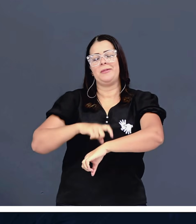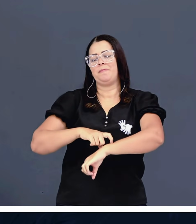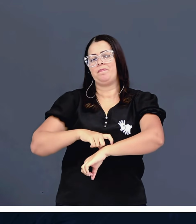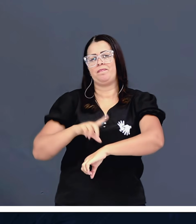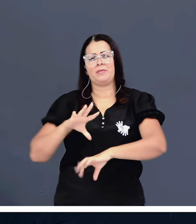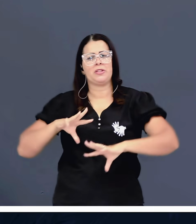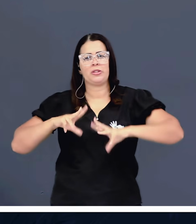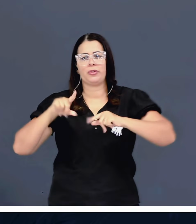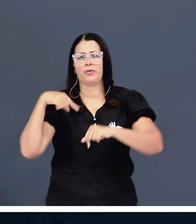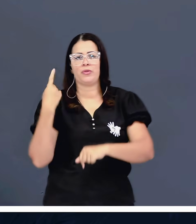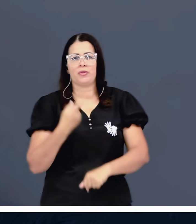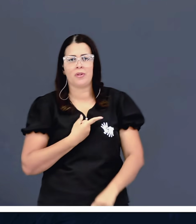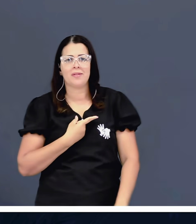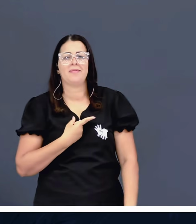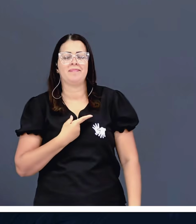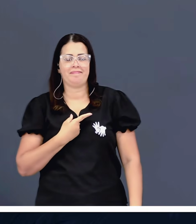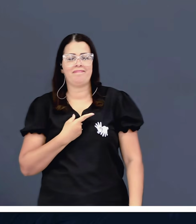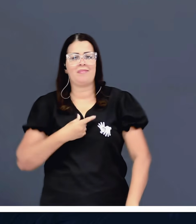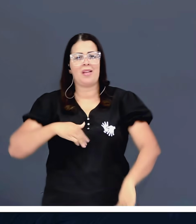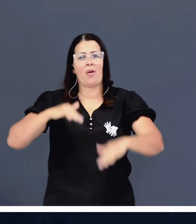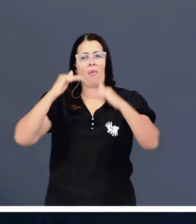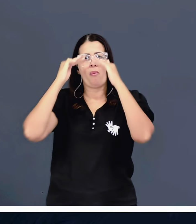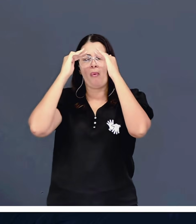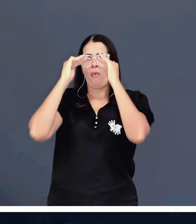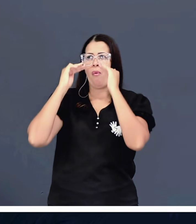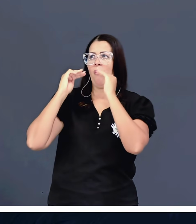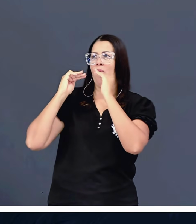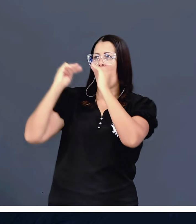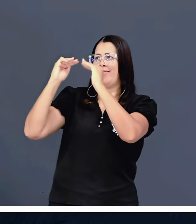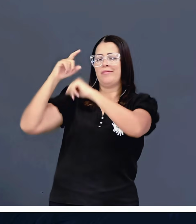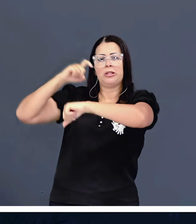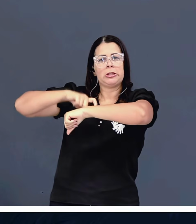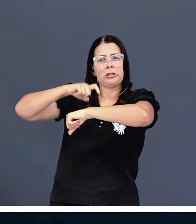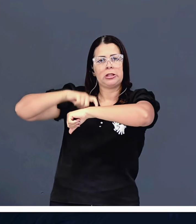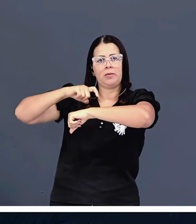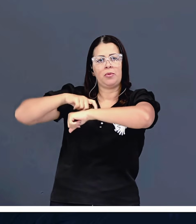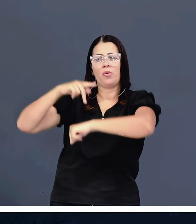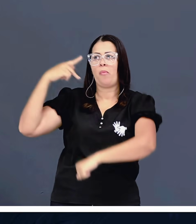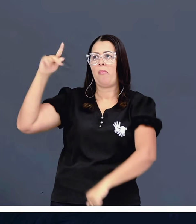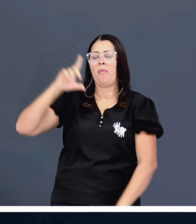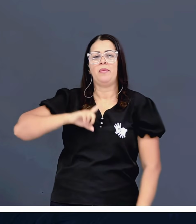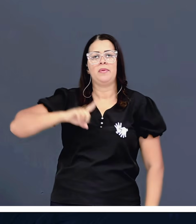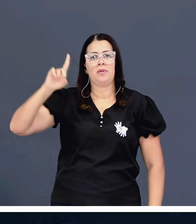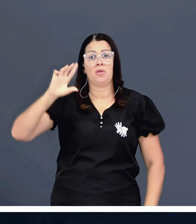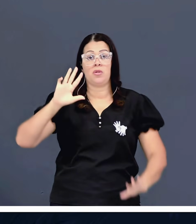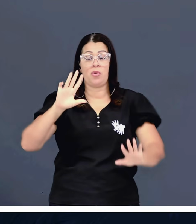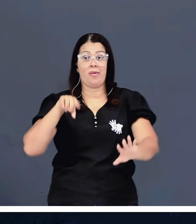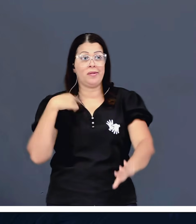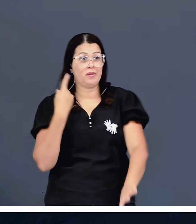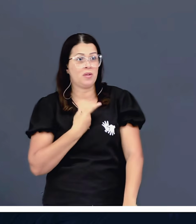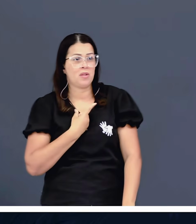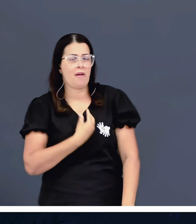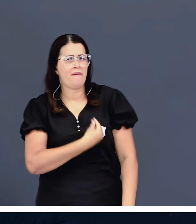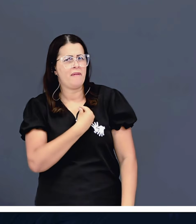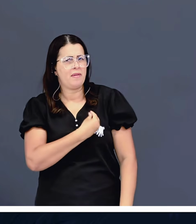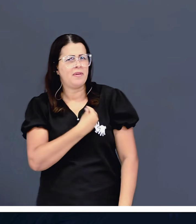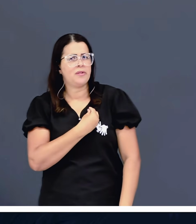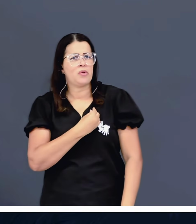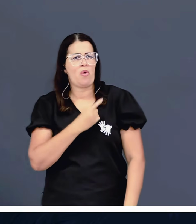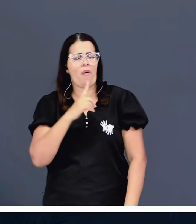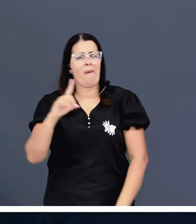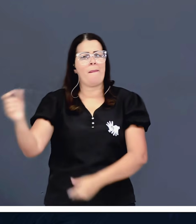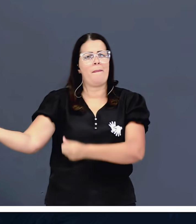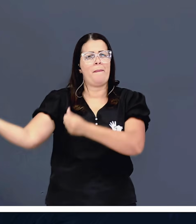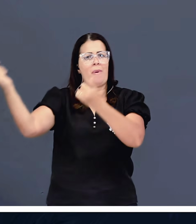Todos nós, irmãos, estamos debaixo da égide do Cronos, o tempo, né? O Cronos. Só que nós que vivemos essa bênção aqui